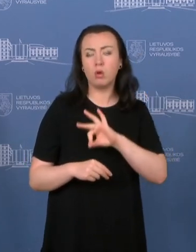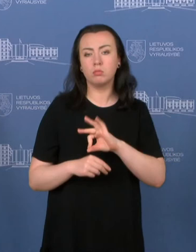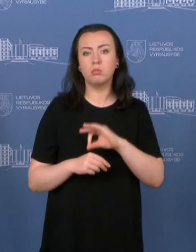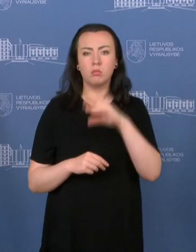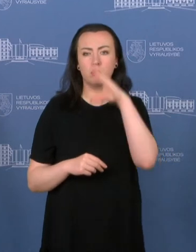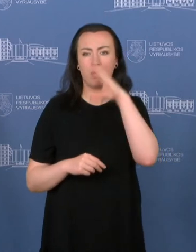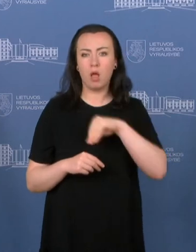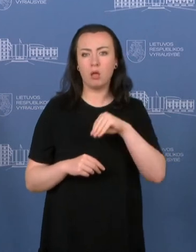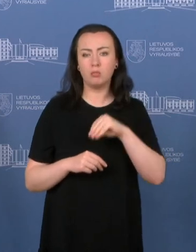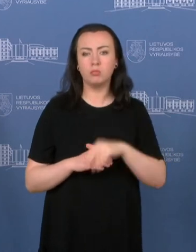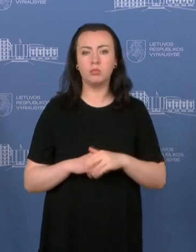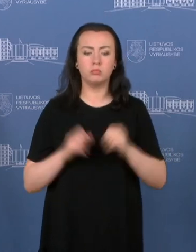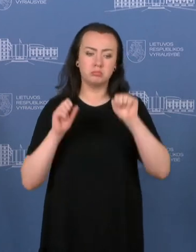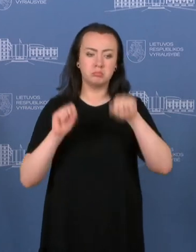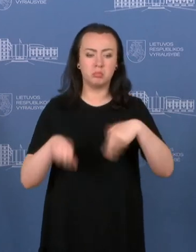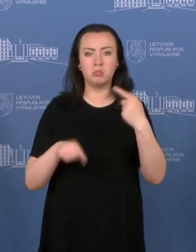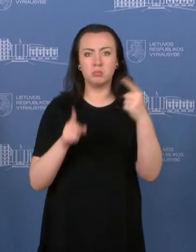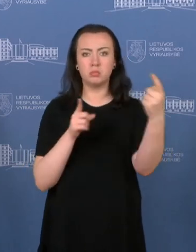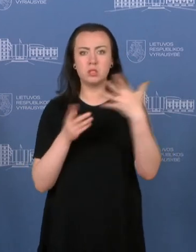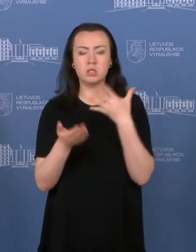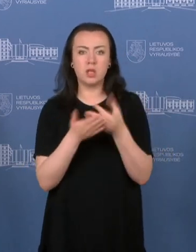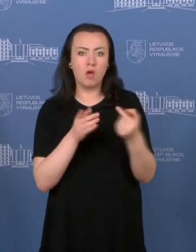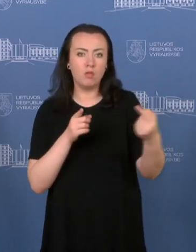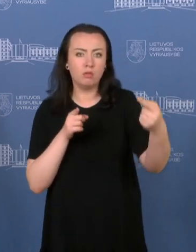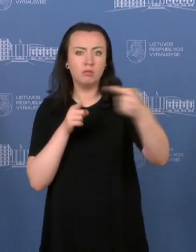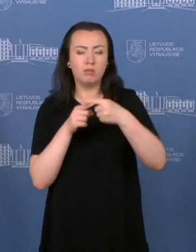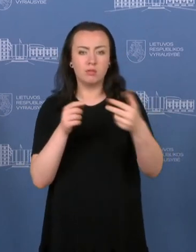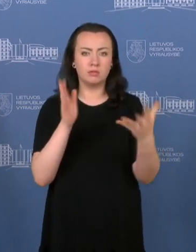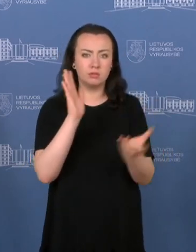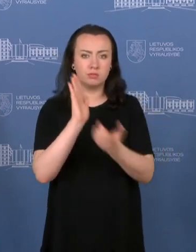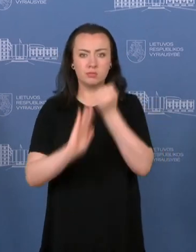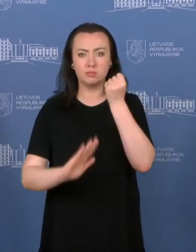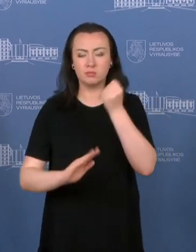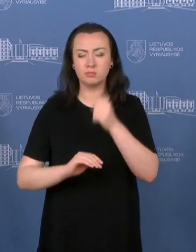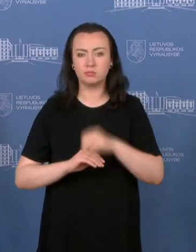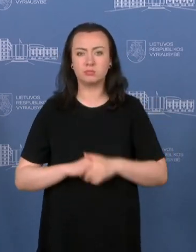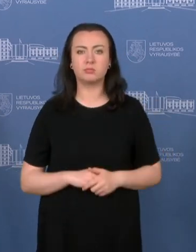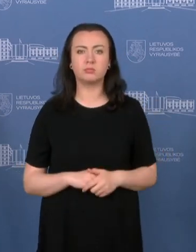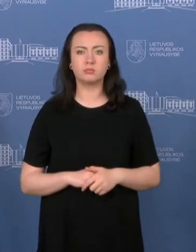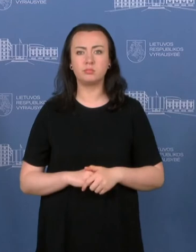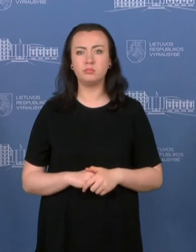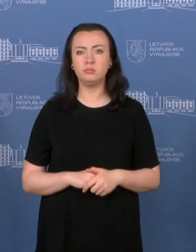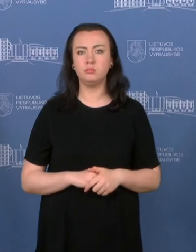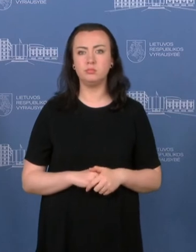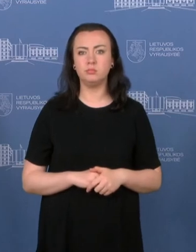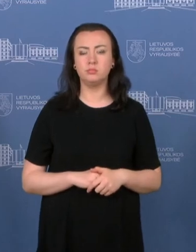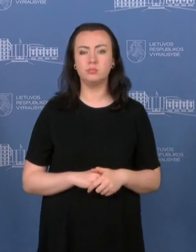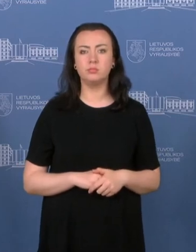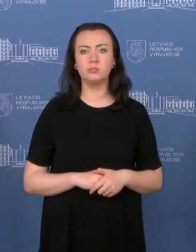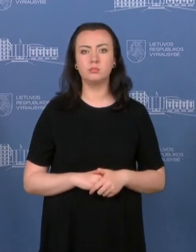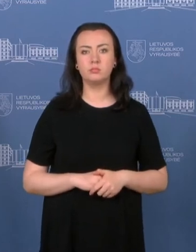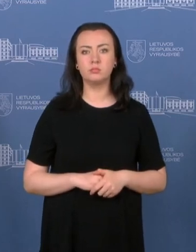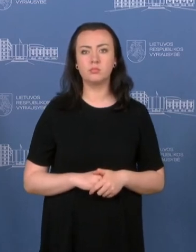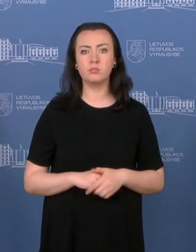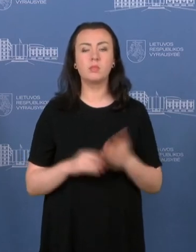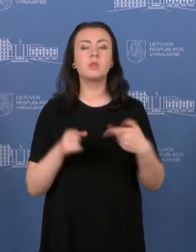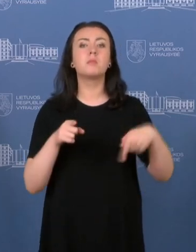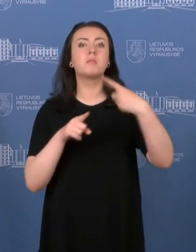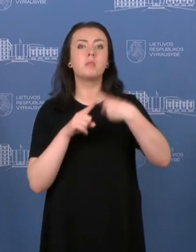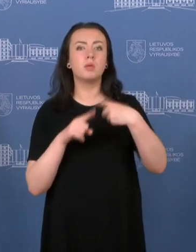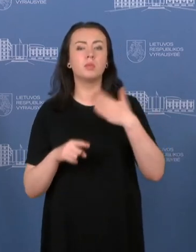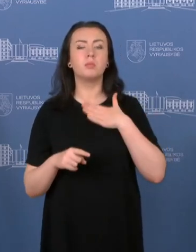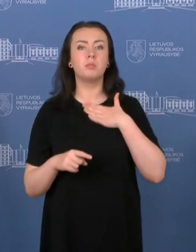visą ambicingą šiltnamio efektų sukeliančių dujų emisijos sumažinimą žemės ūkio sektoriui. Papildomai